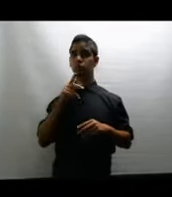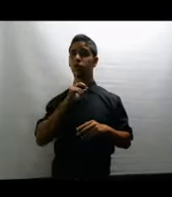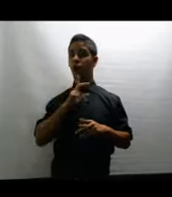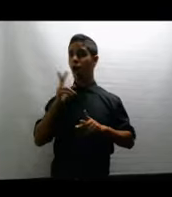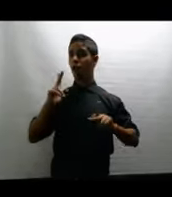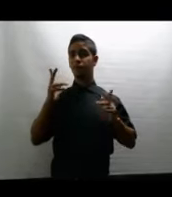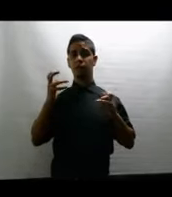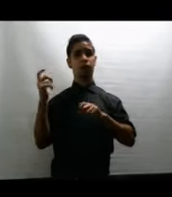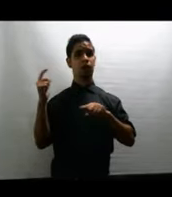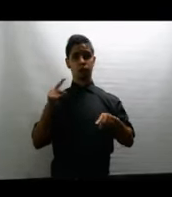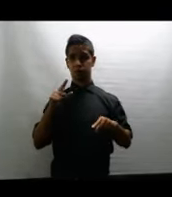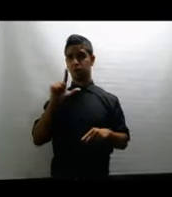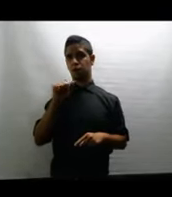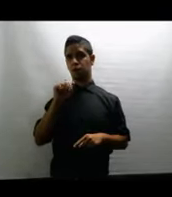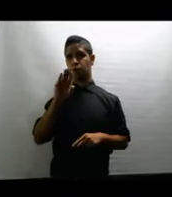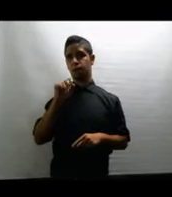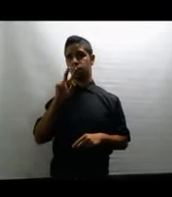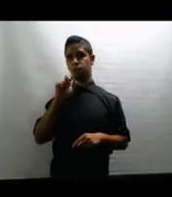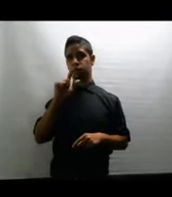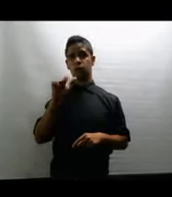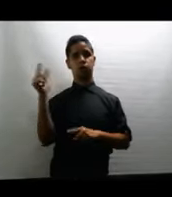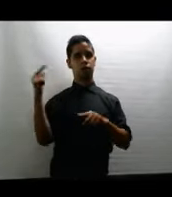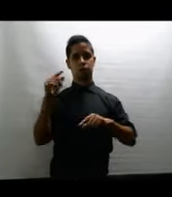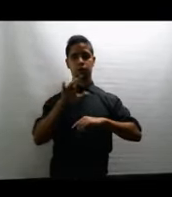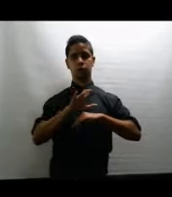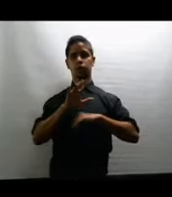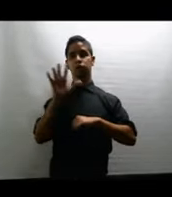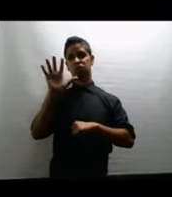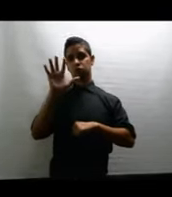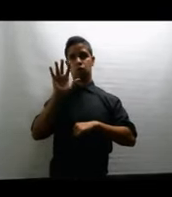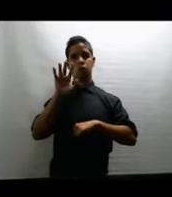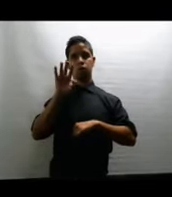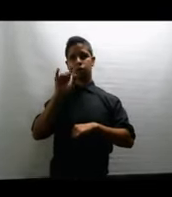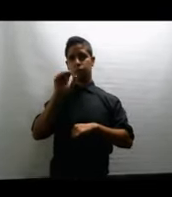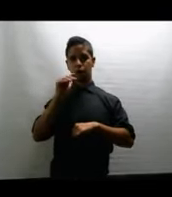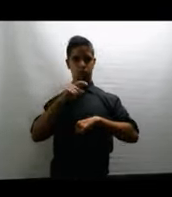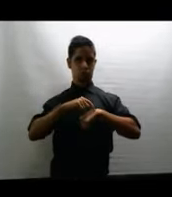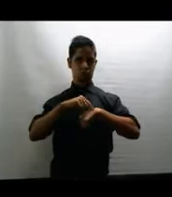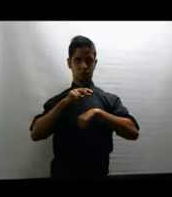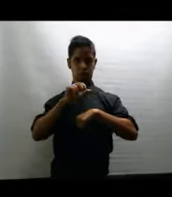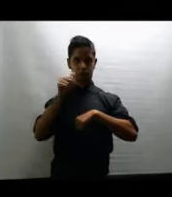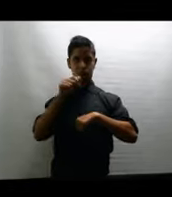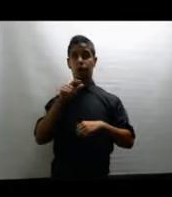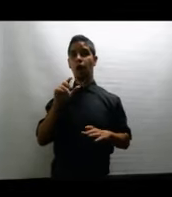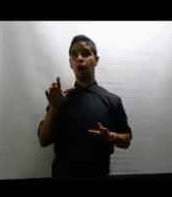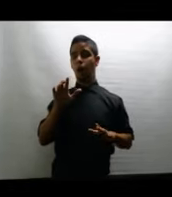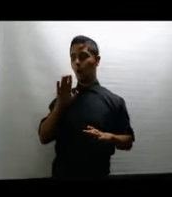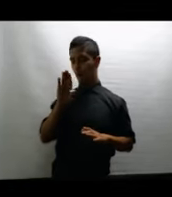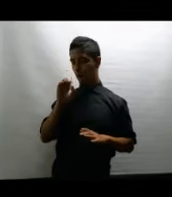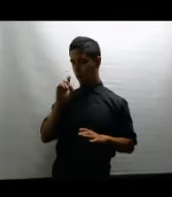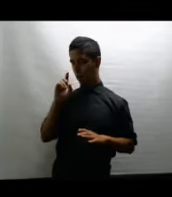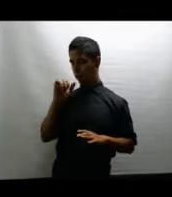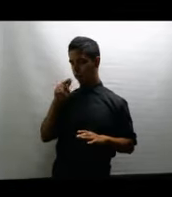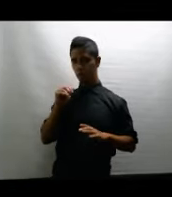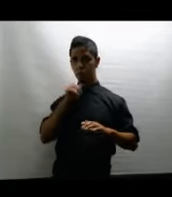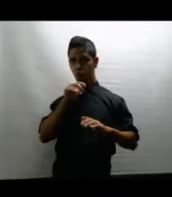está escuchando y que van a ir el 5 de mayo allí a la bodega. Bóveda. La bóveda.